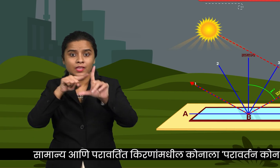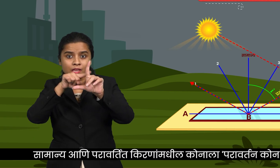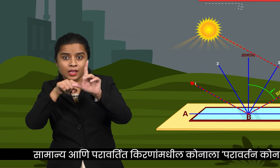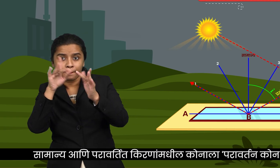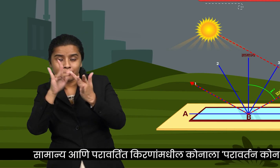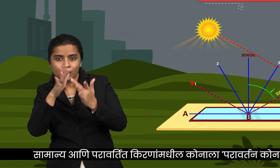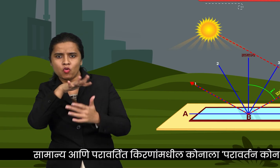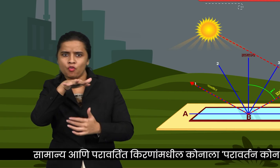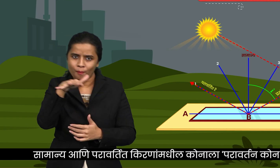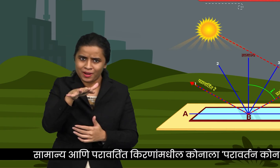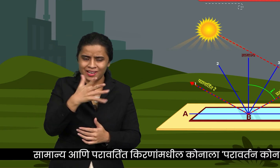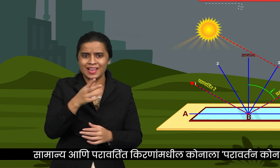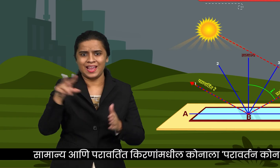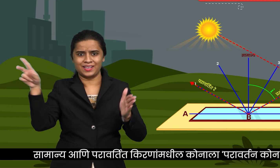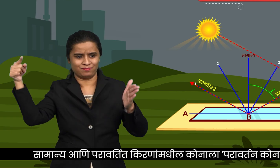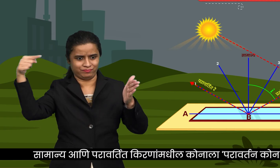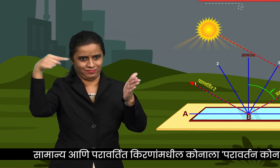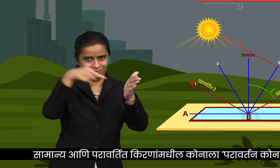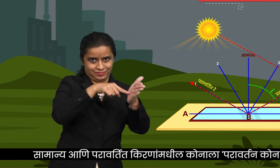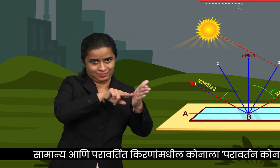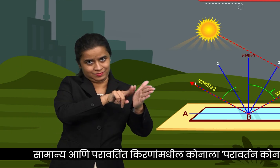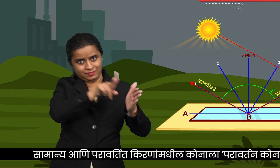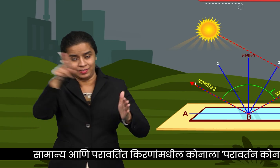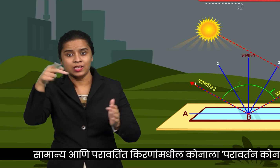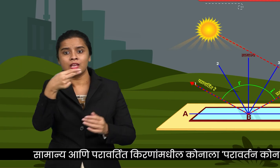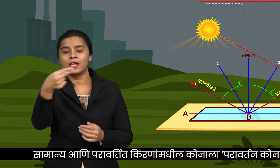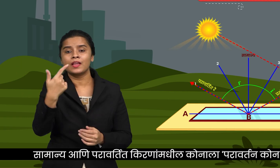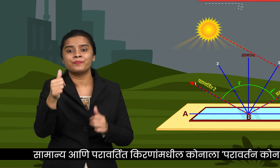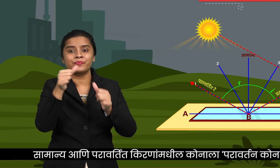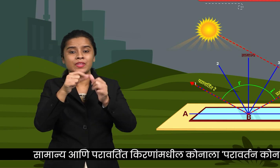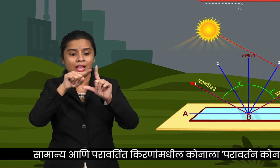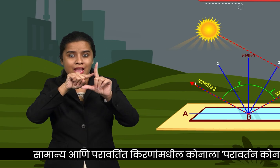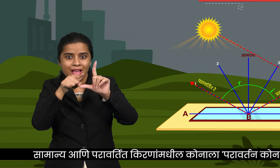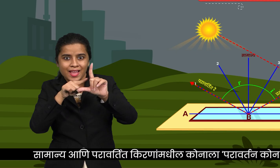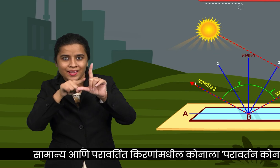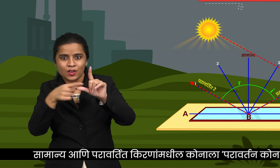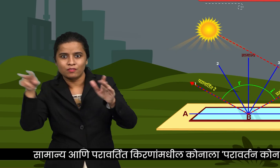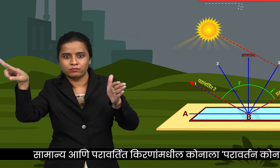सामान्य आणि परावर्तित किरणमधील कोनाला परिवर्तन कोन म्हणतात.